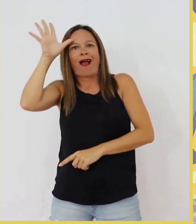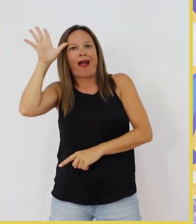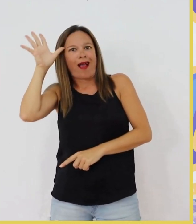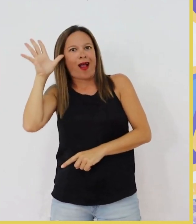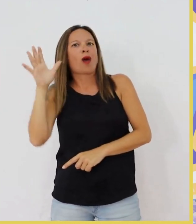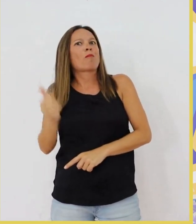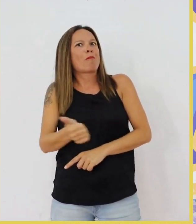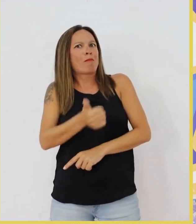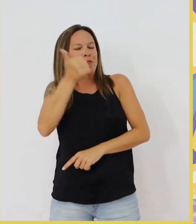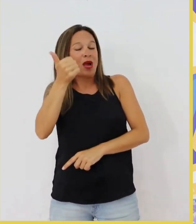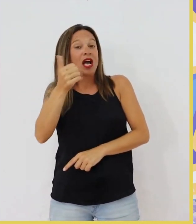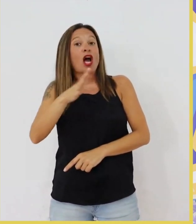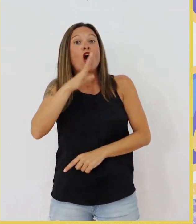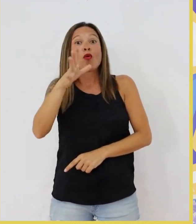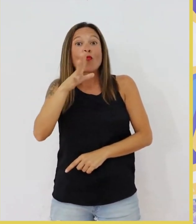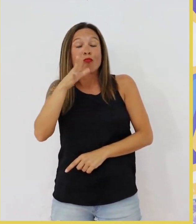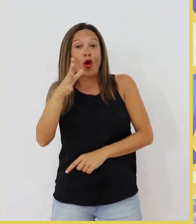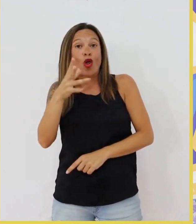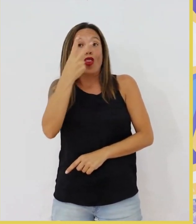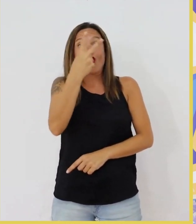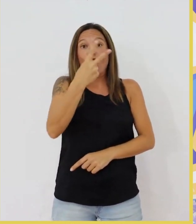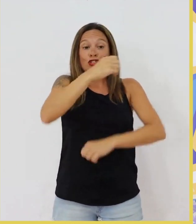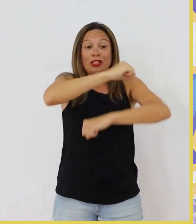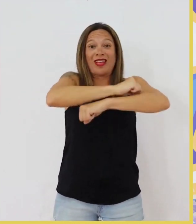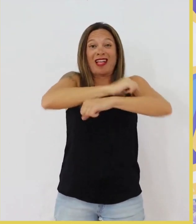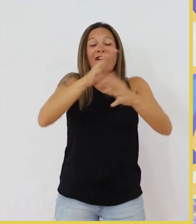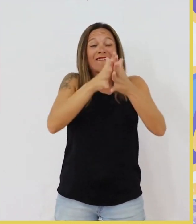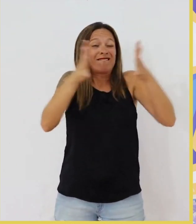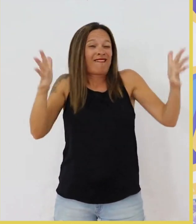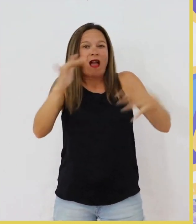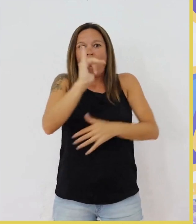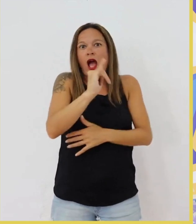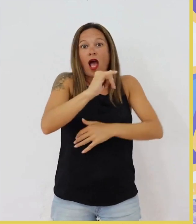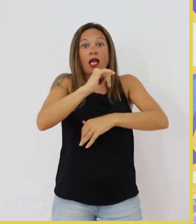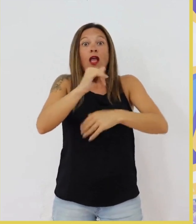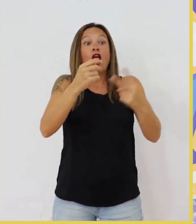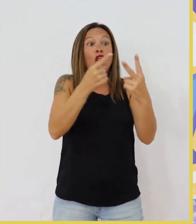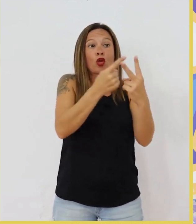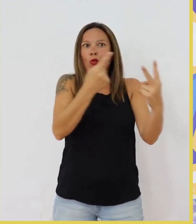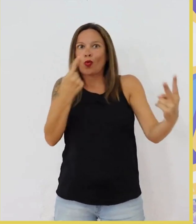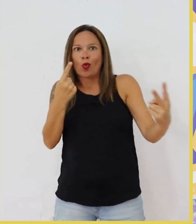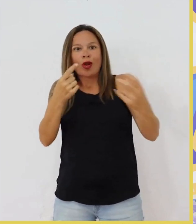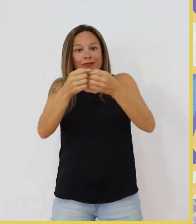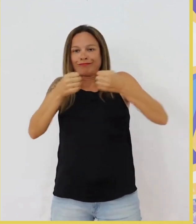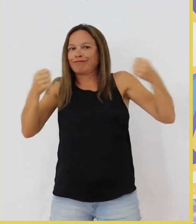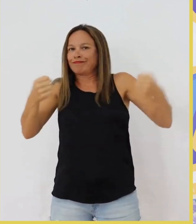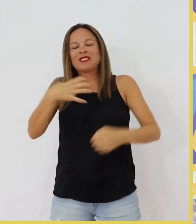que de dos ventanas grandes que tenemos, una no se puede abrir.